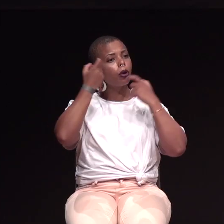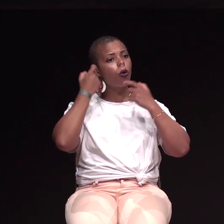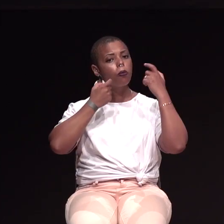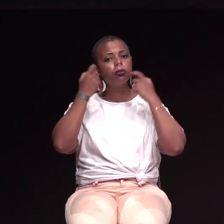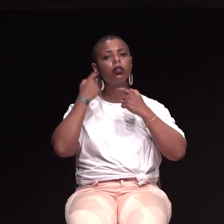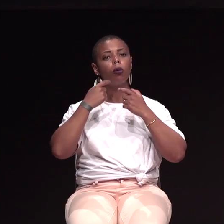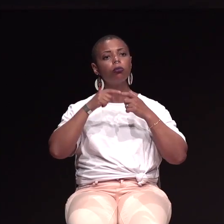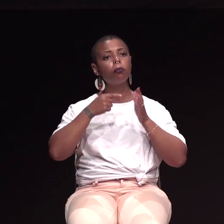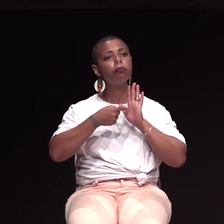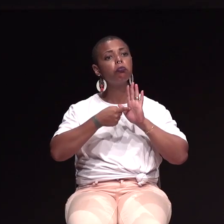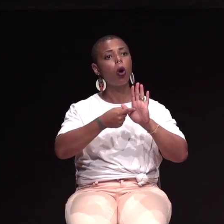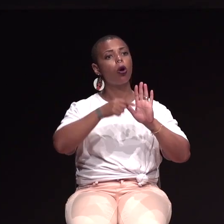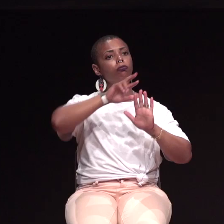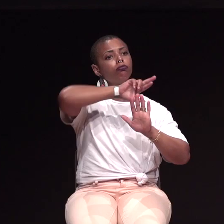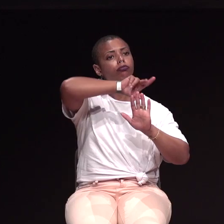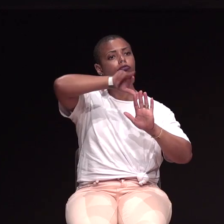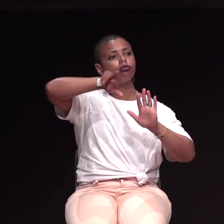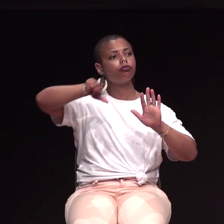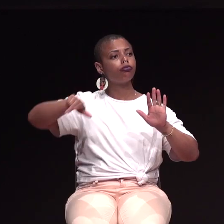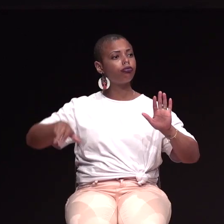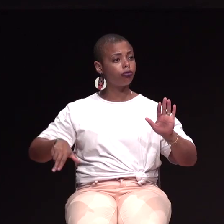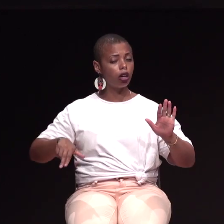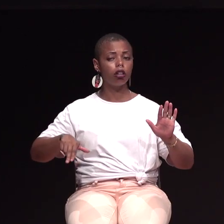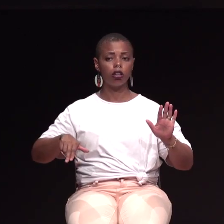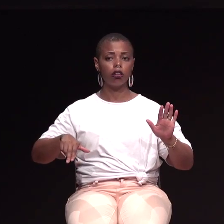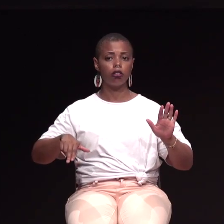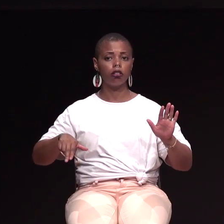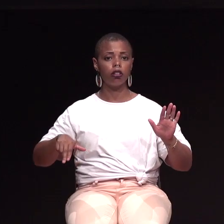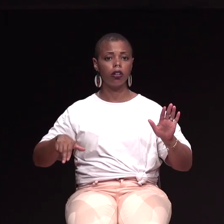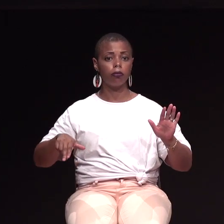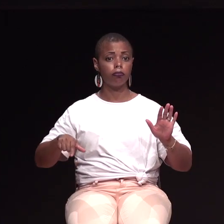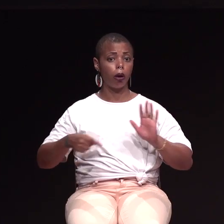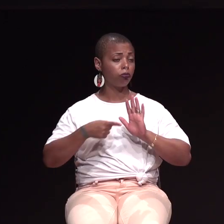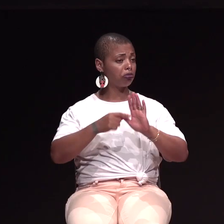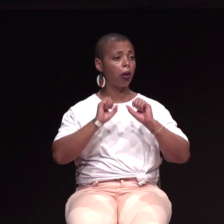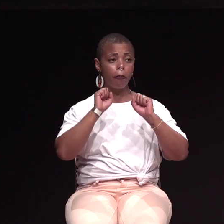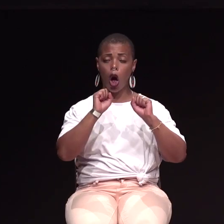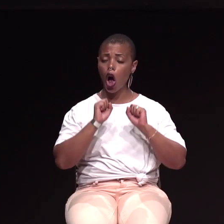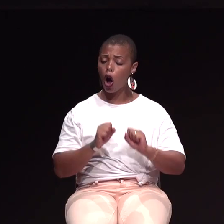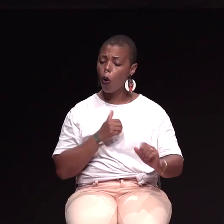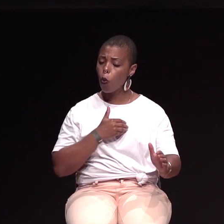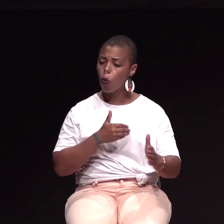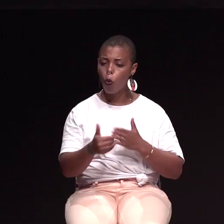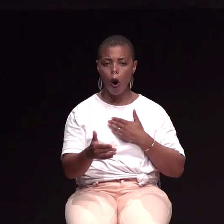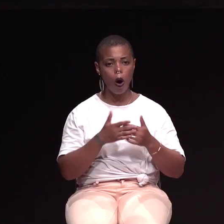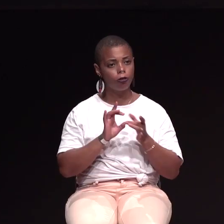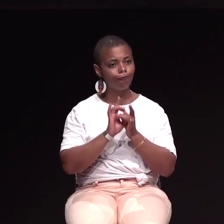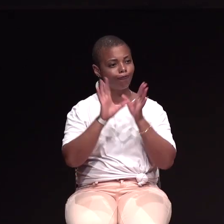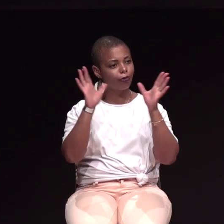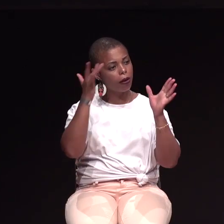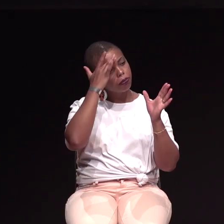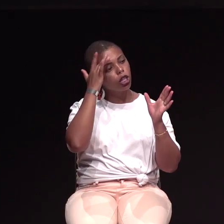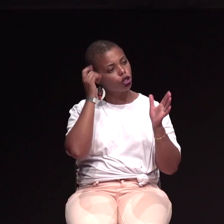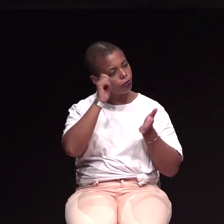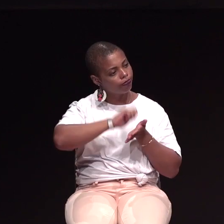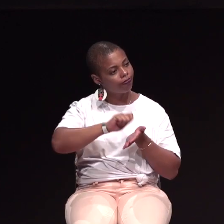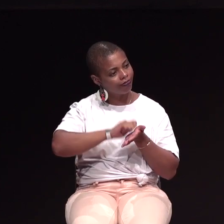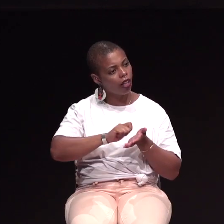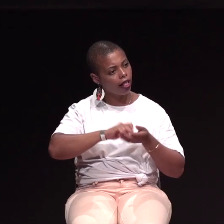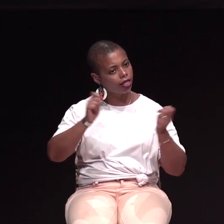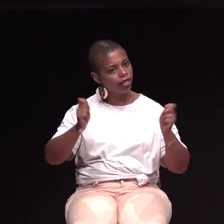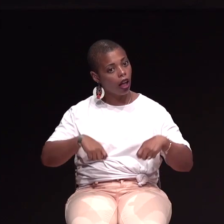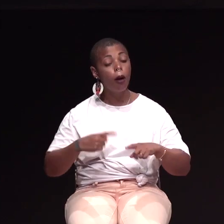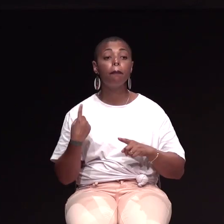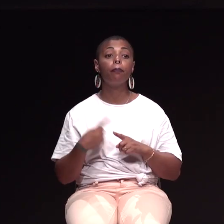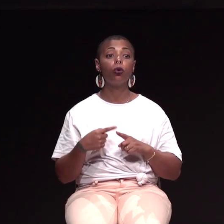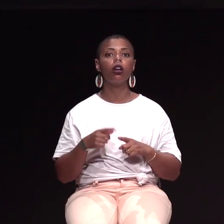essa variedade, para mostrar que qualquer pessoa pode escrever, né? Porque ficava restrito